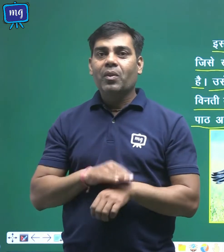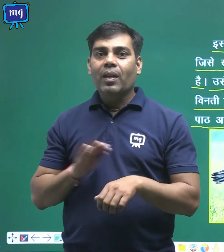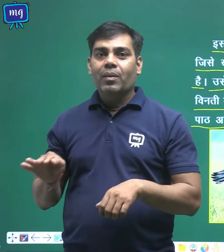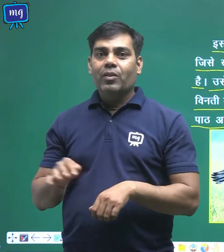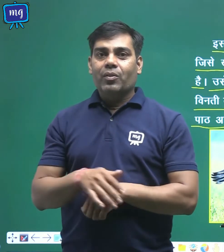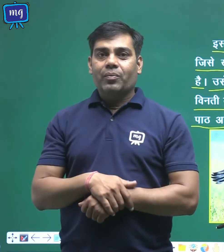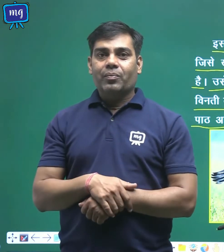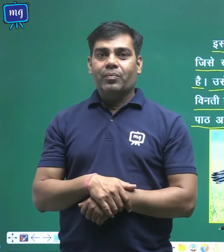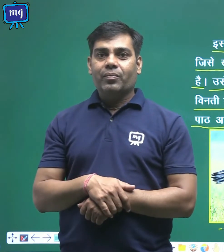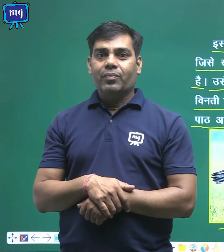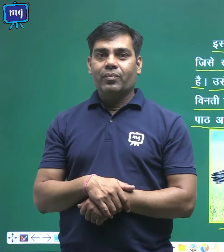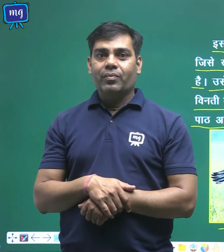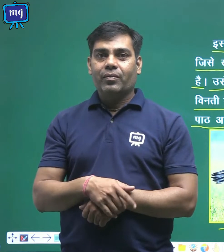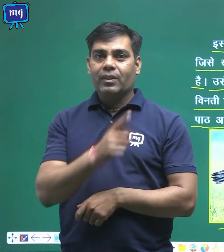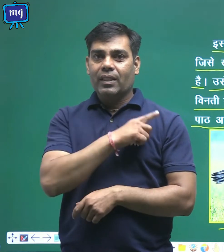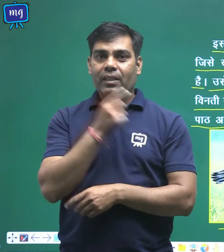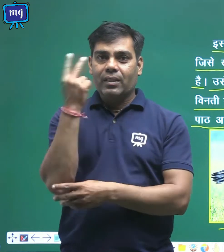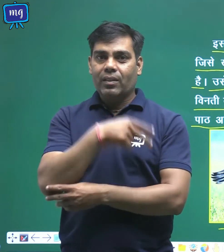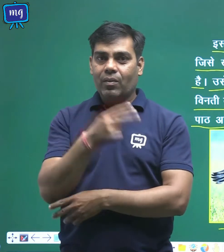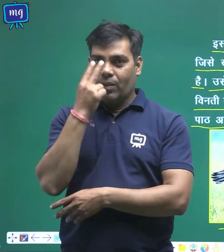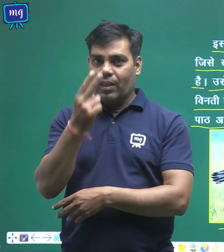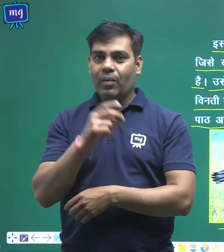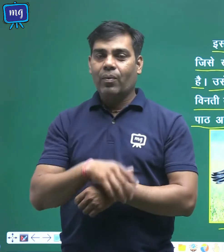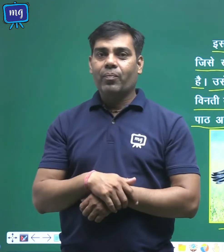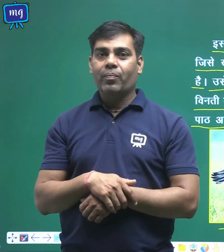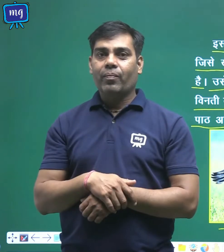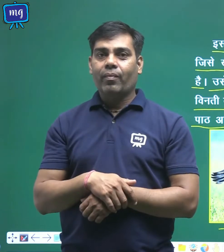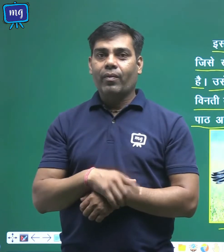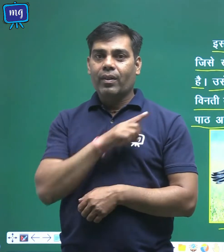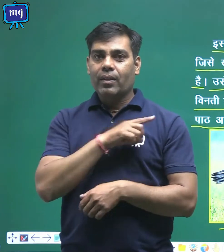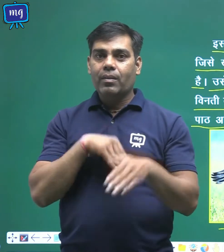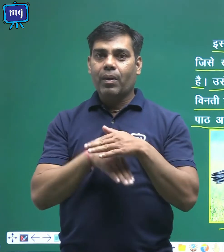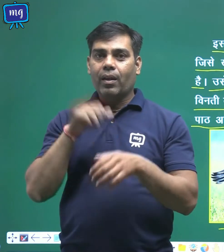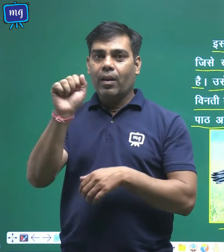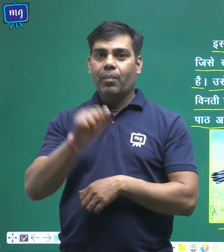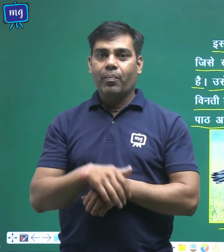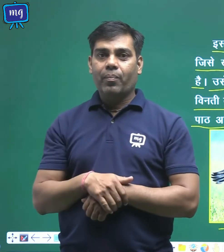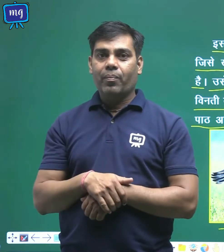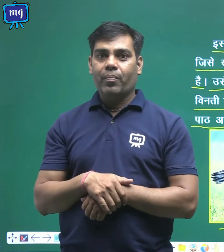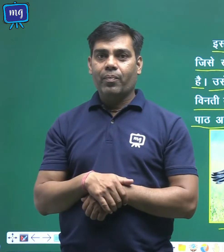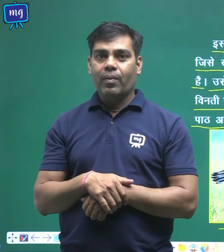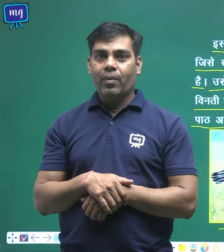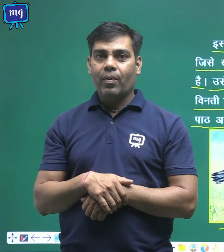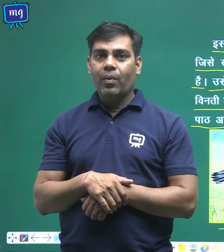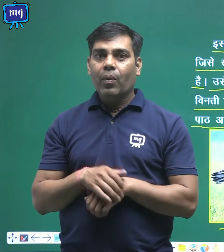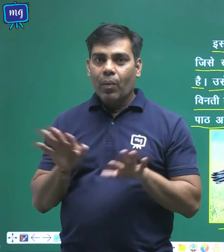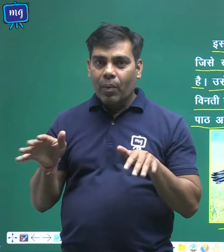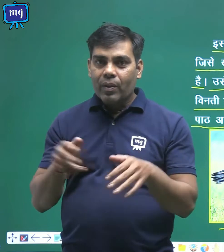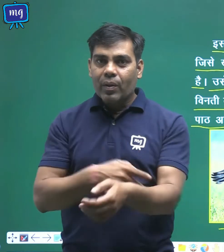बच्चों, इस चित्र को देखो। इसमें आप कुरज पक्षी को